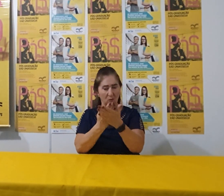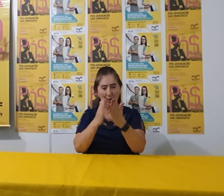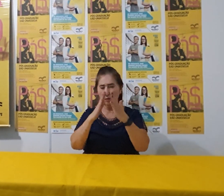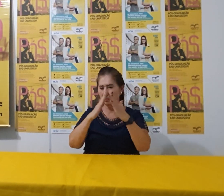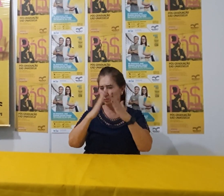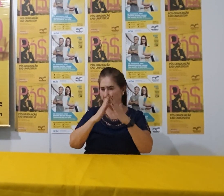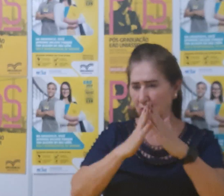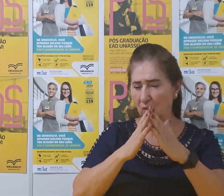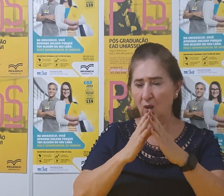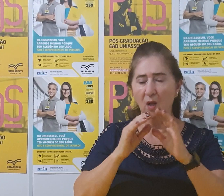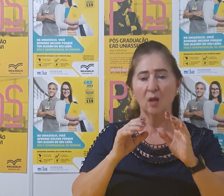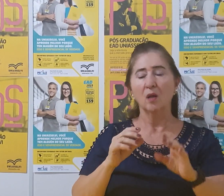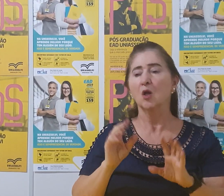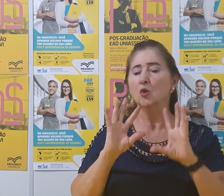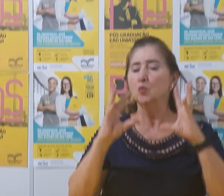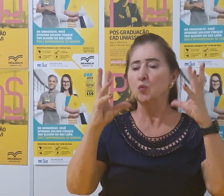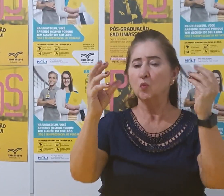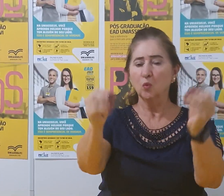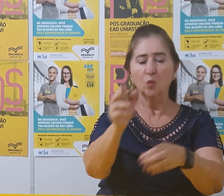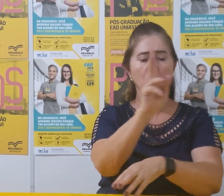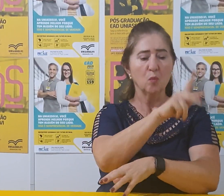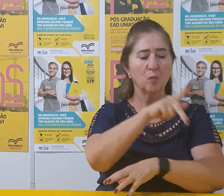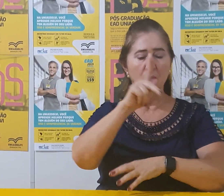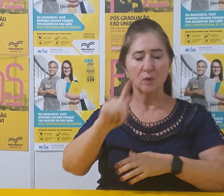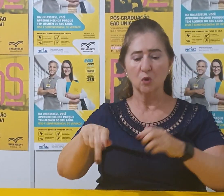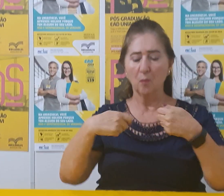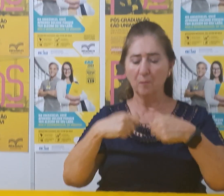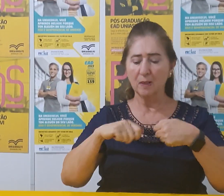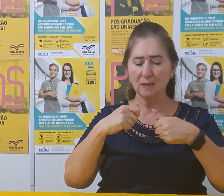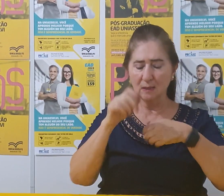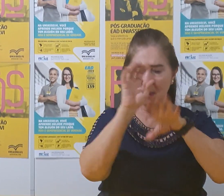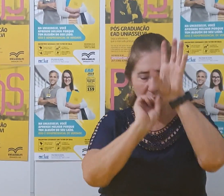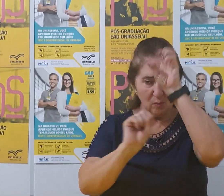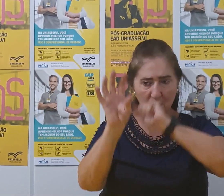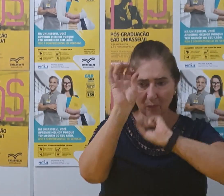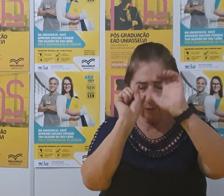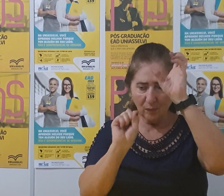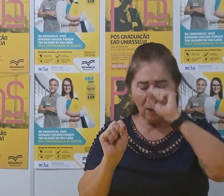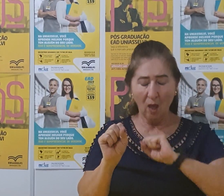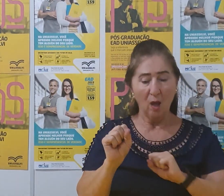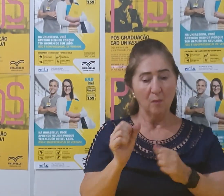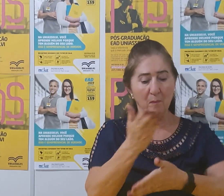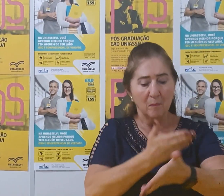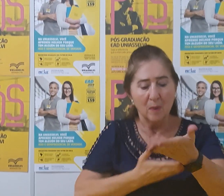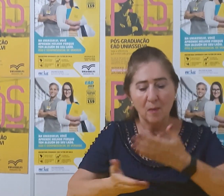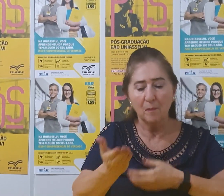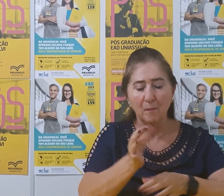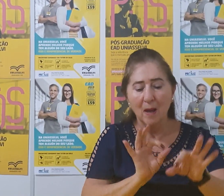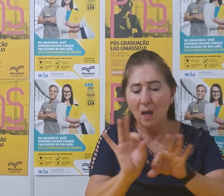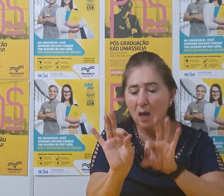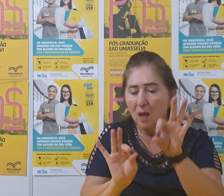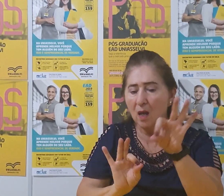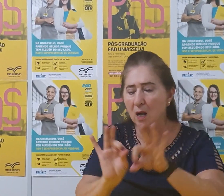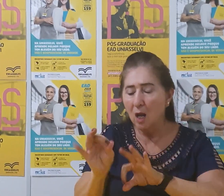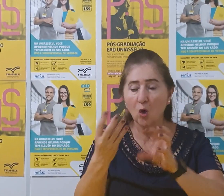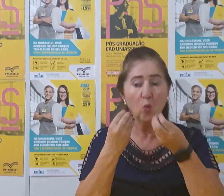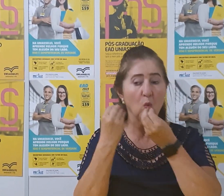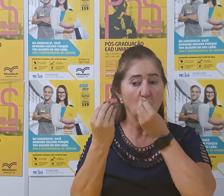que os educadores estejam preparados para promover uma educação inclusiva e de qualidade.